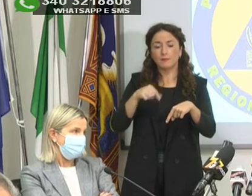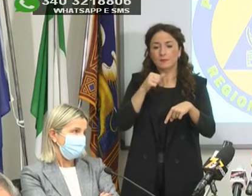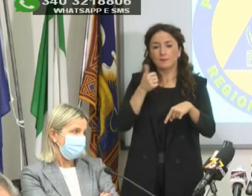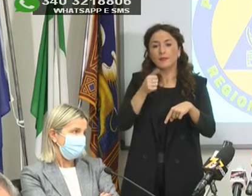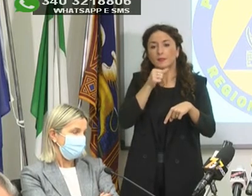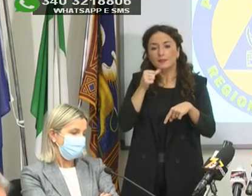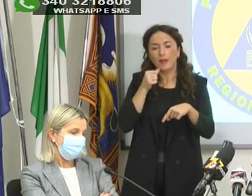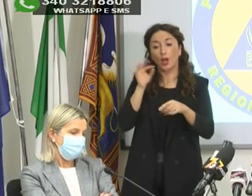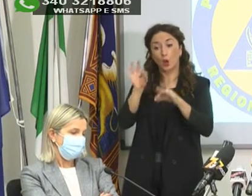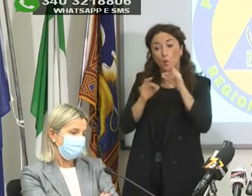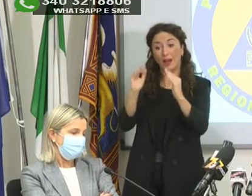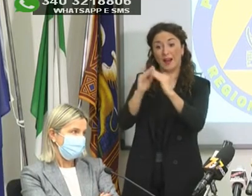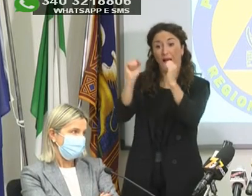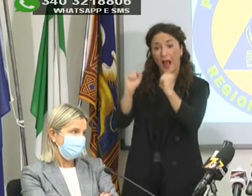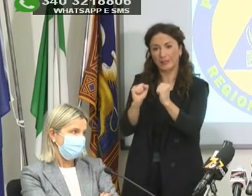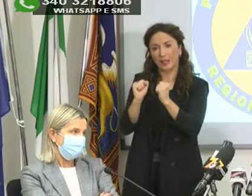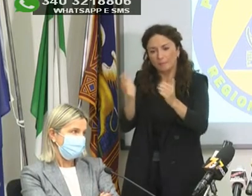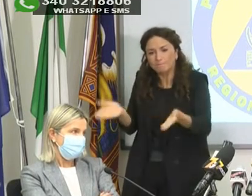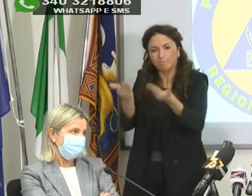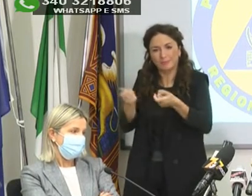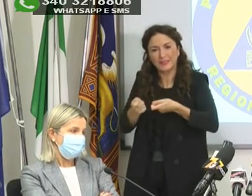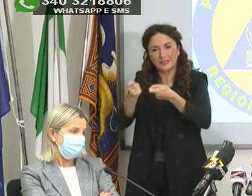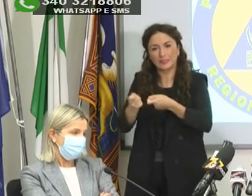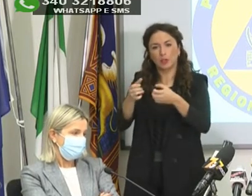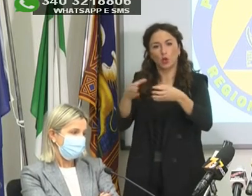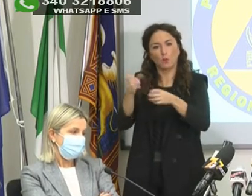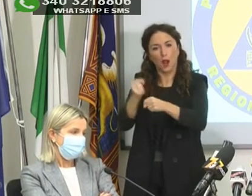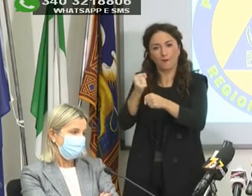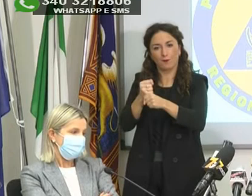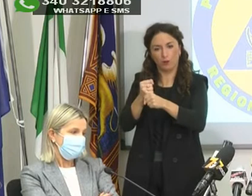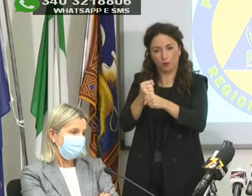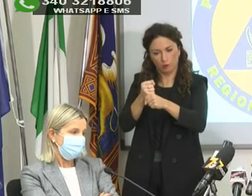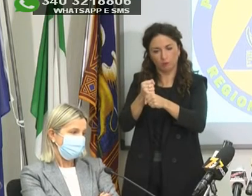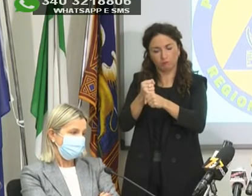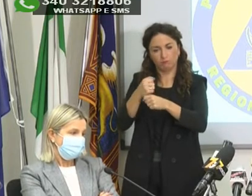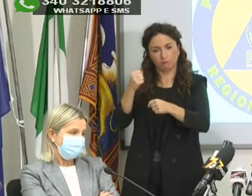dell'irrobustimento delle cure domiciliari, c'è un gruppo di lavoro che sta lavorando,